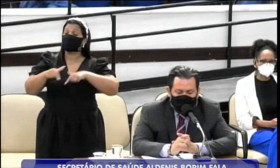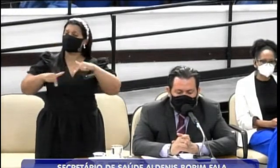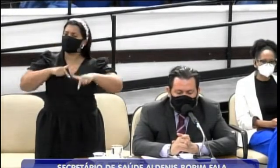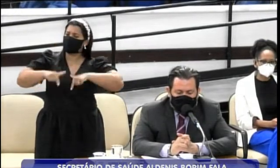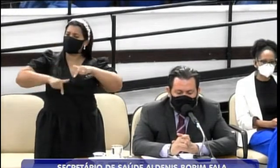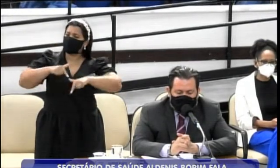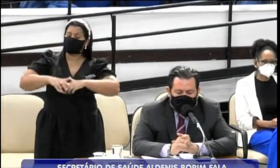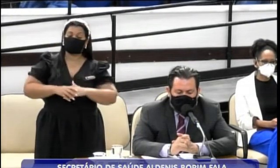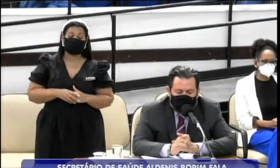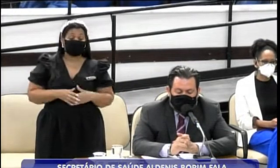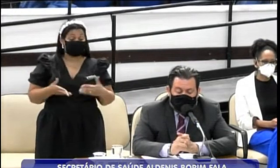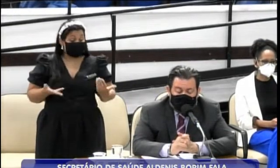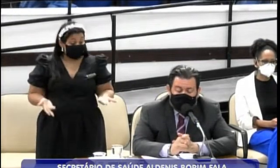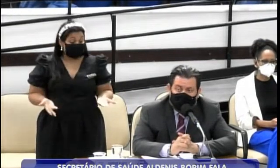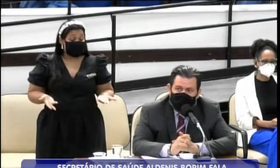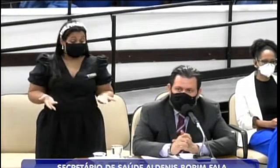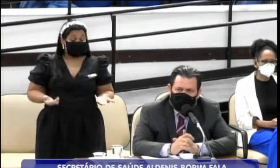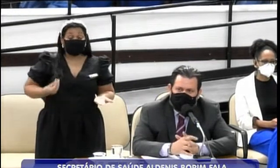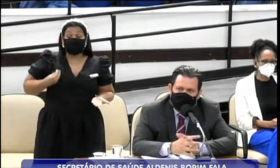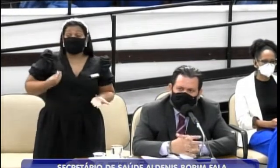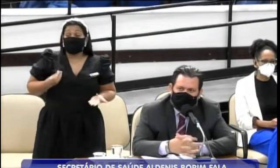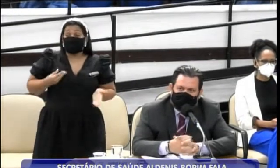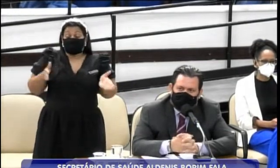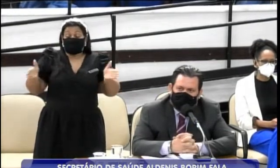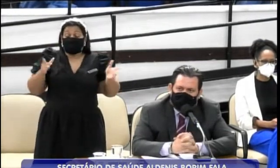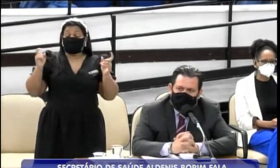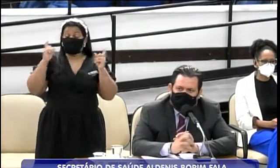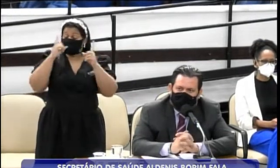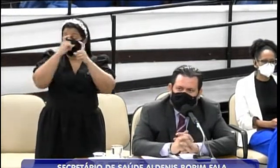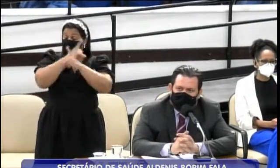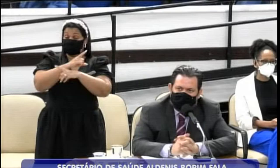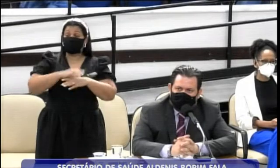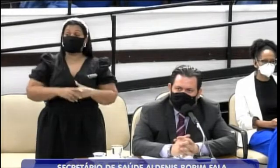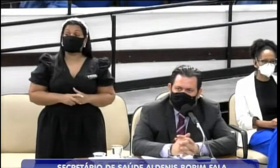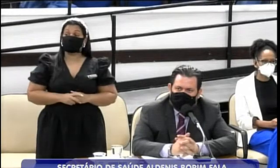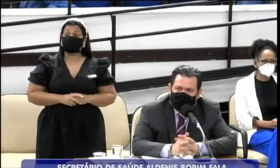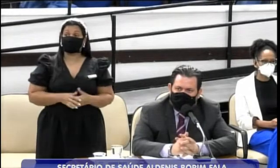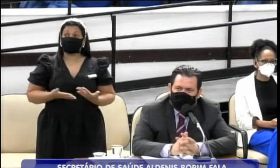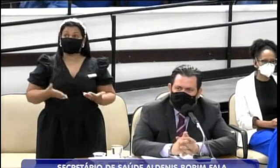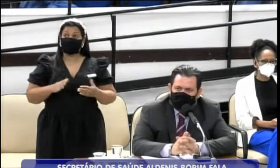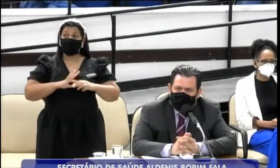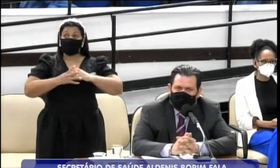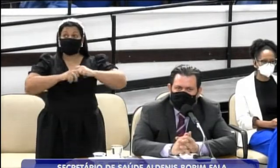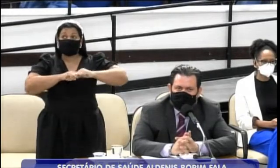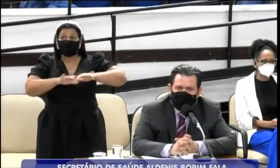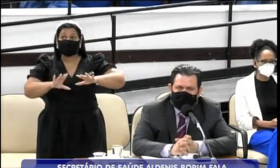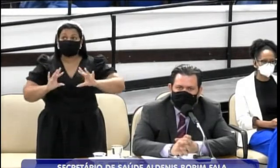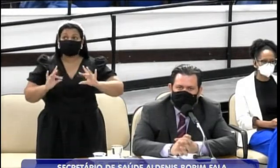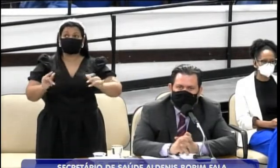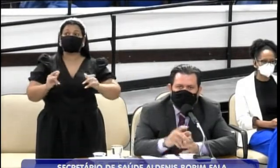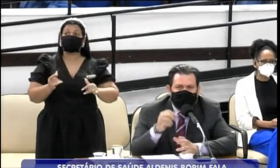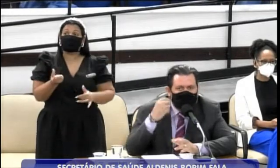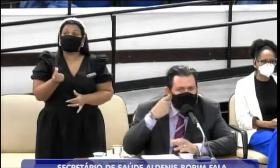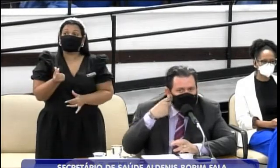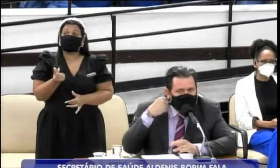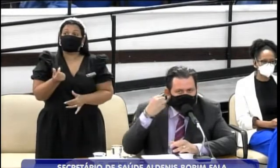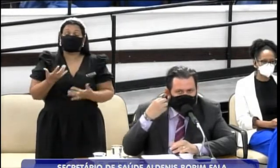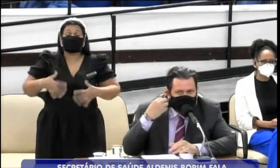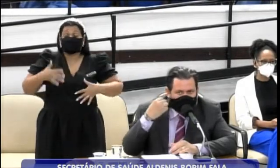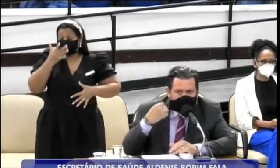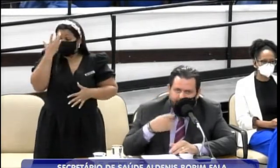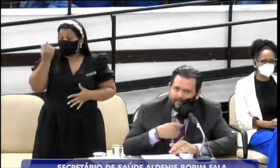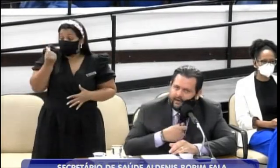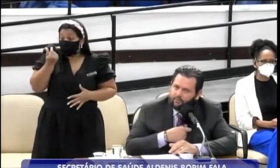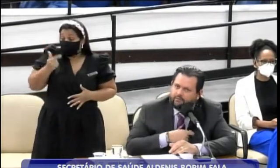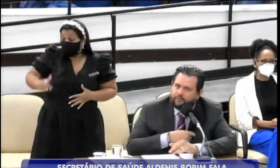trabalharam. E vivemos momentos difíceis, secretário. Pós-pandemia, financeiramente, as pessoas não têm